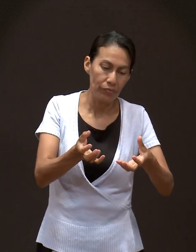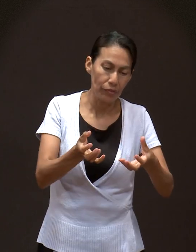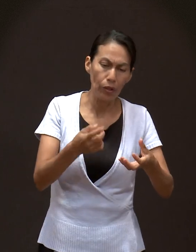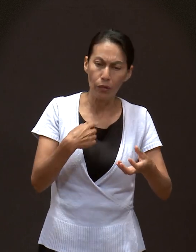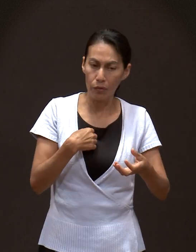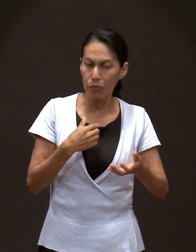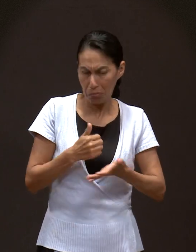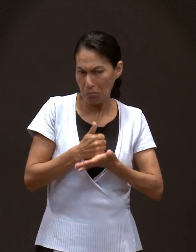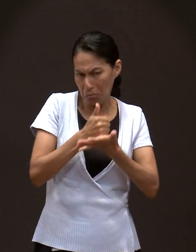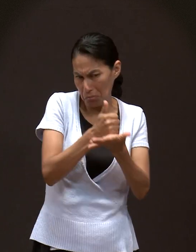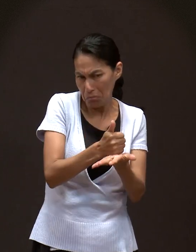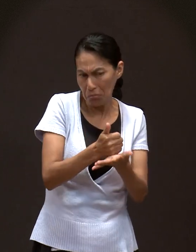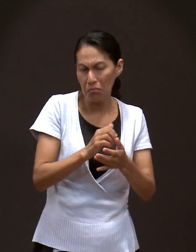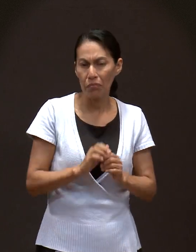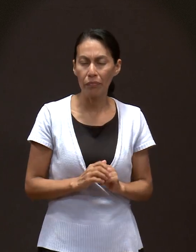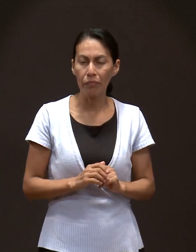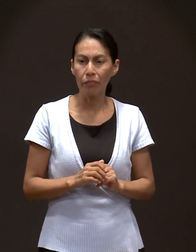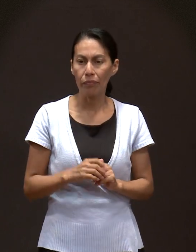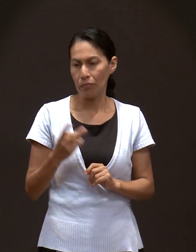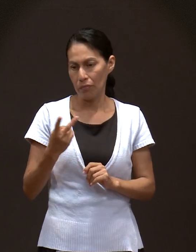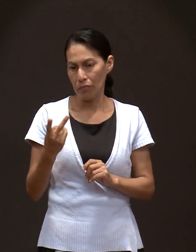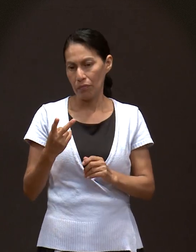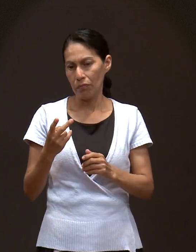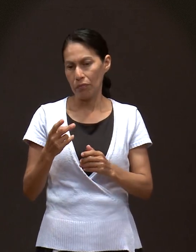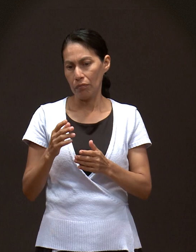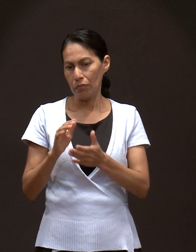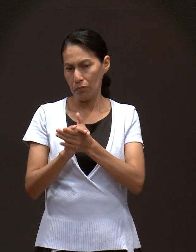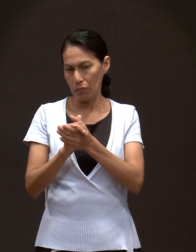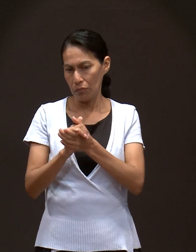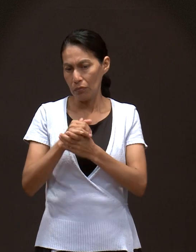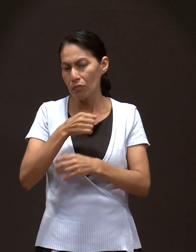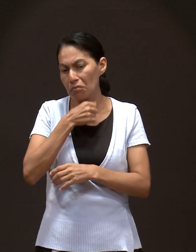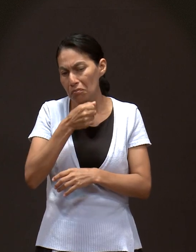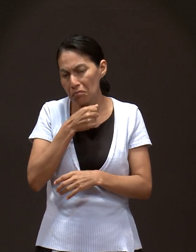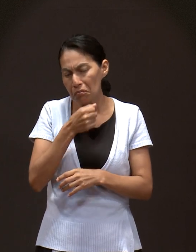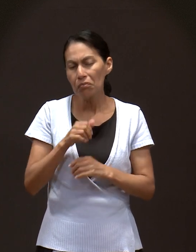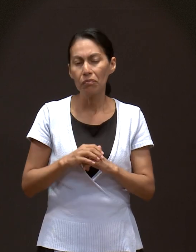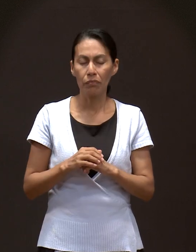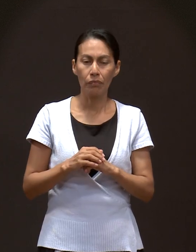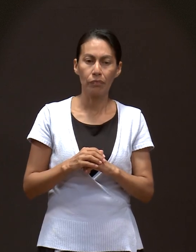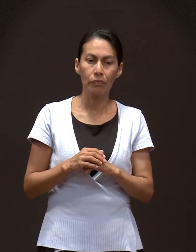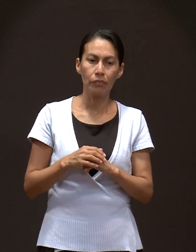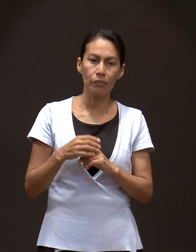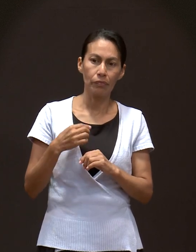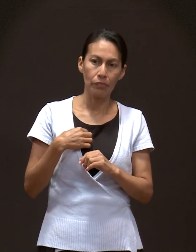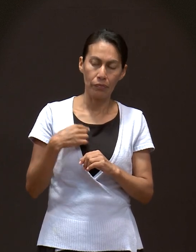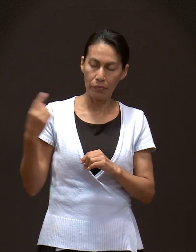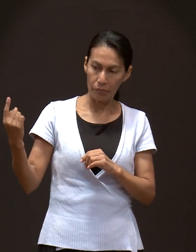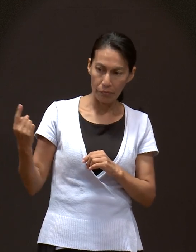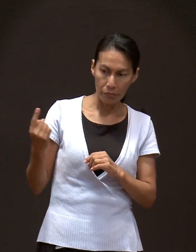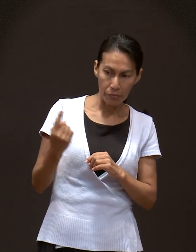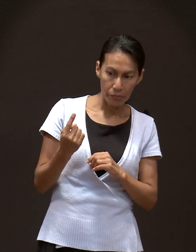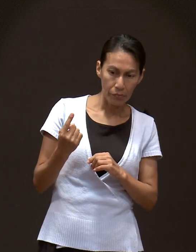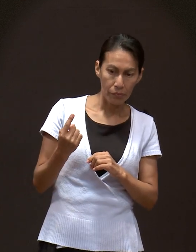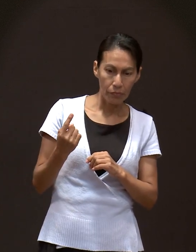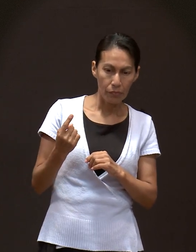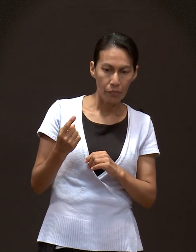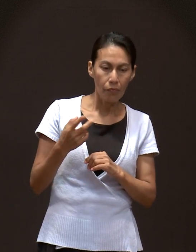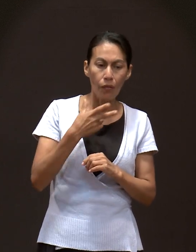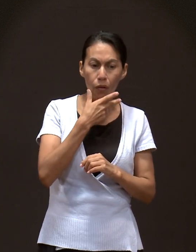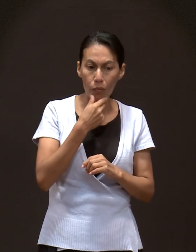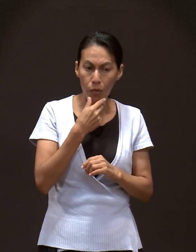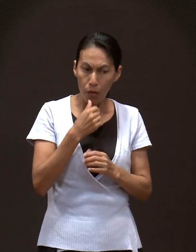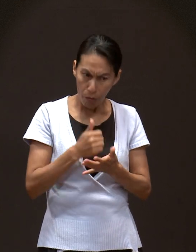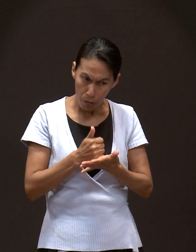Y yo dije, bueno, pues, les voy a ofrecer ayuda. Porque ya eran una pareja mayor. Y llegué y le